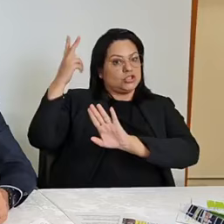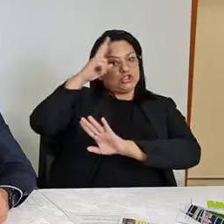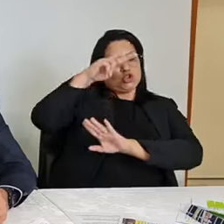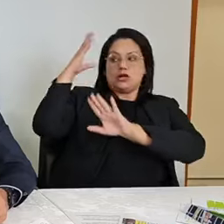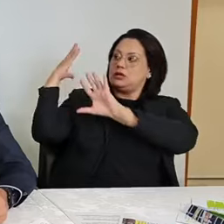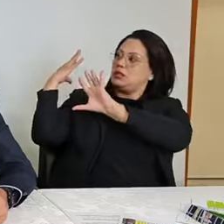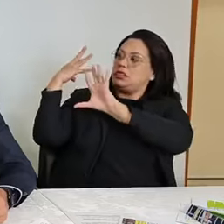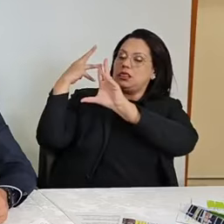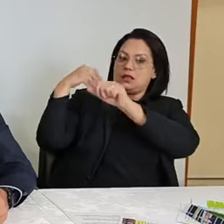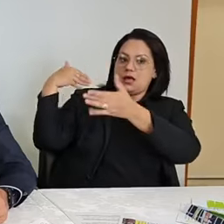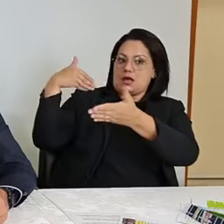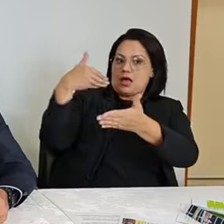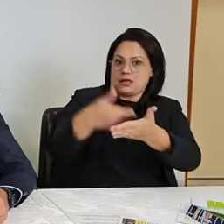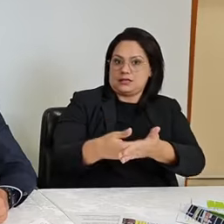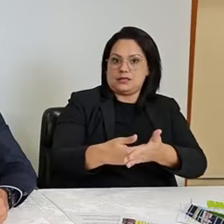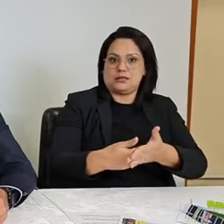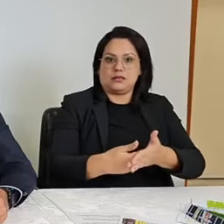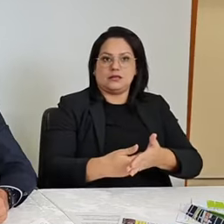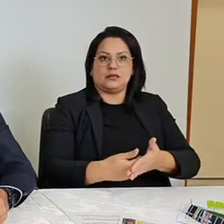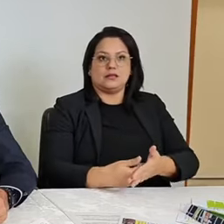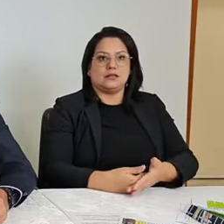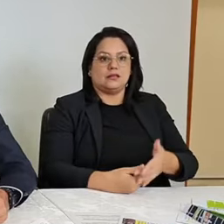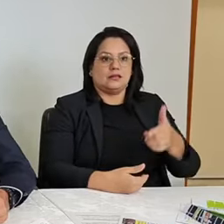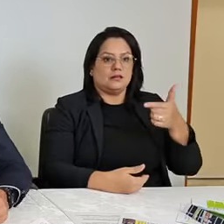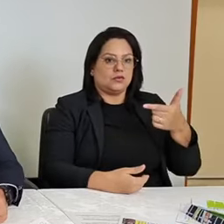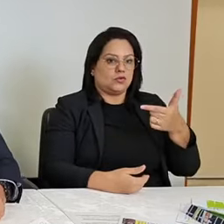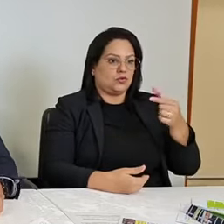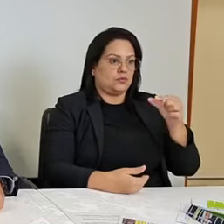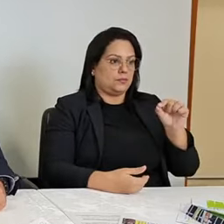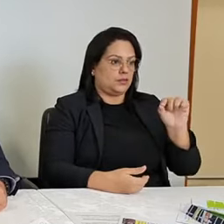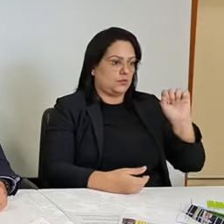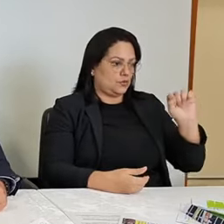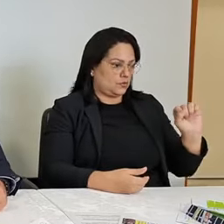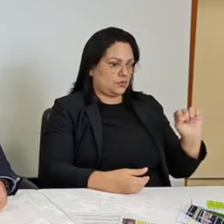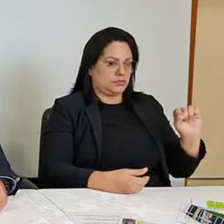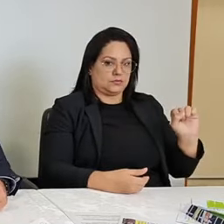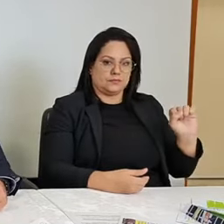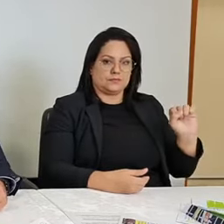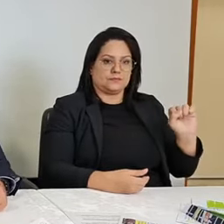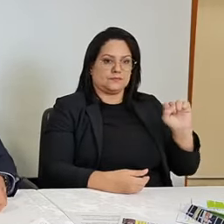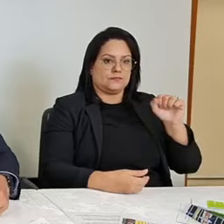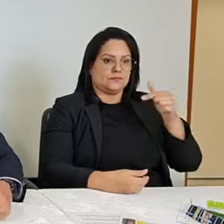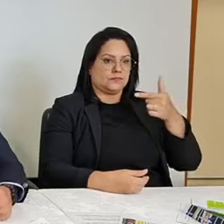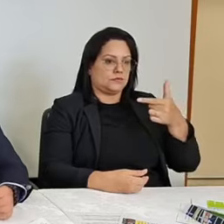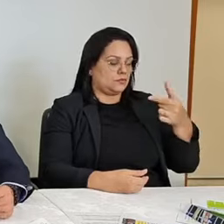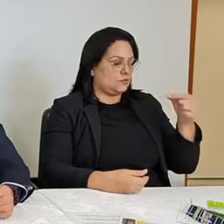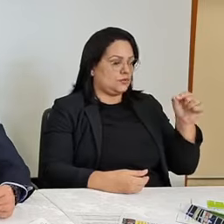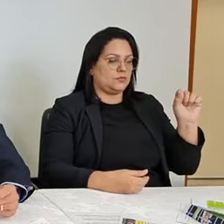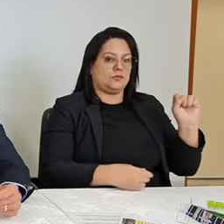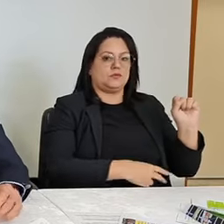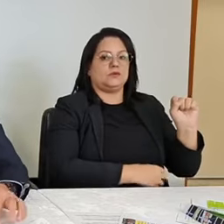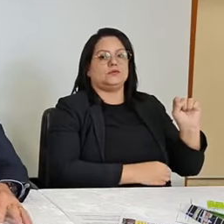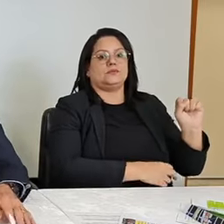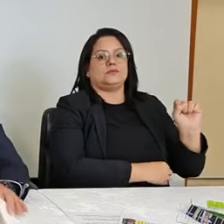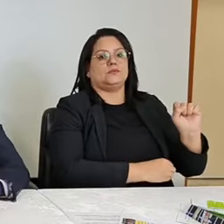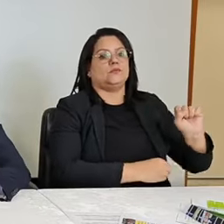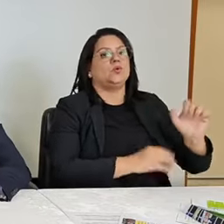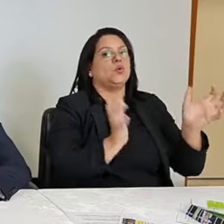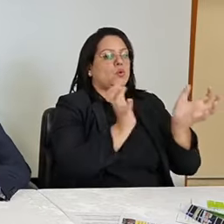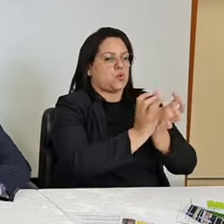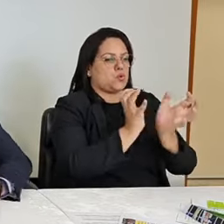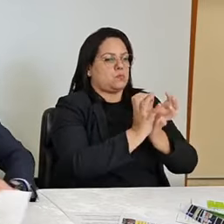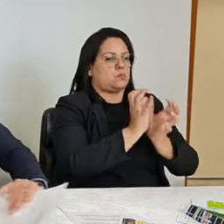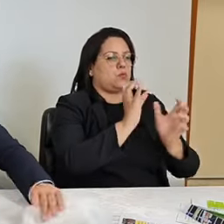Em 2008, deu para todo mundo ouvir a pergunta? Deu, né? Deu. Deu, então. Em 2008... Os órgãos de